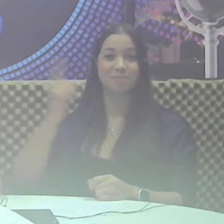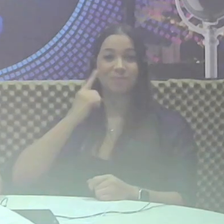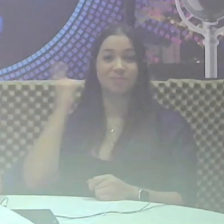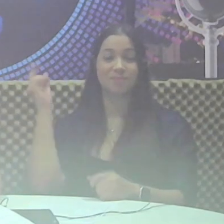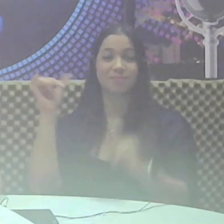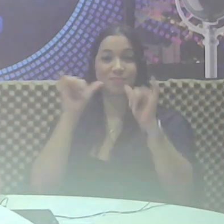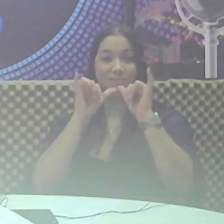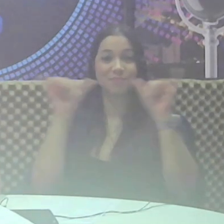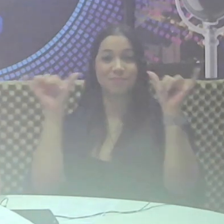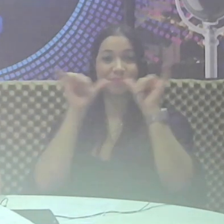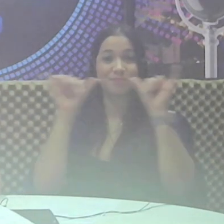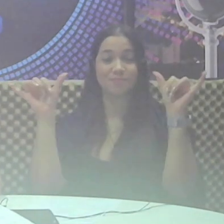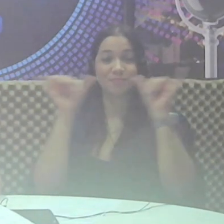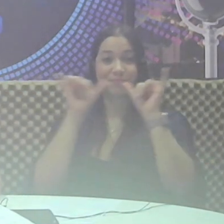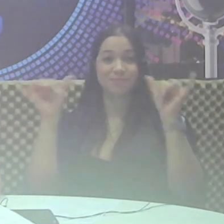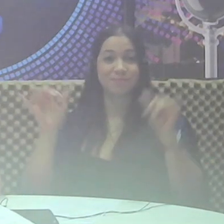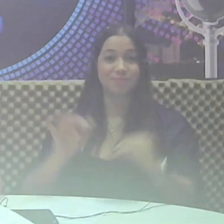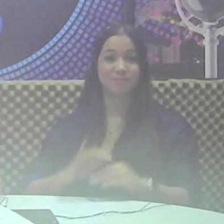Giro de notícias.